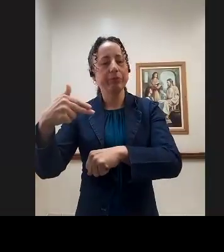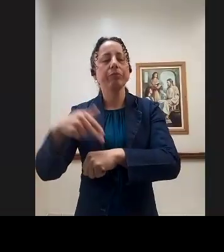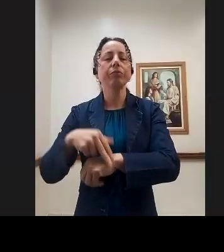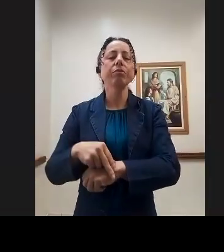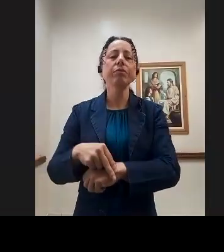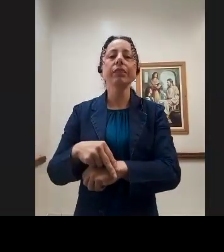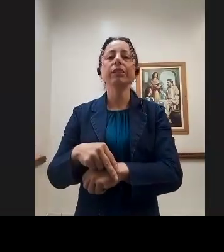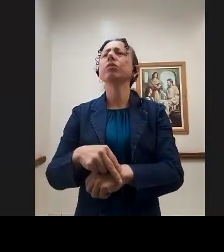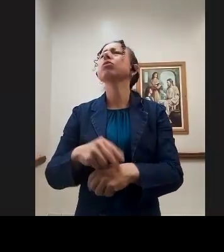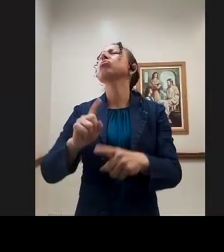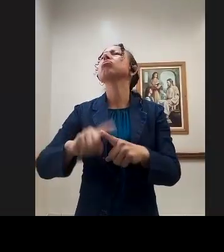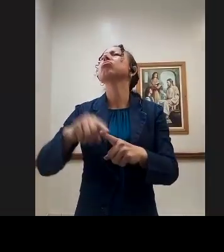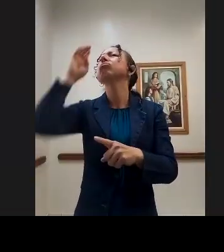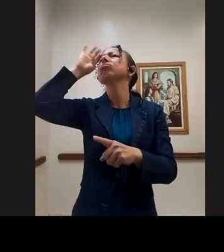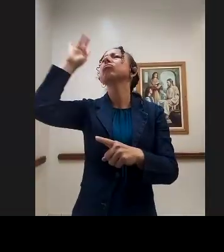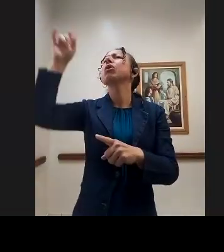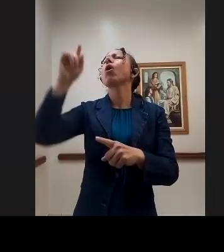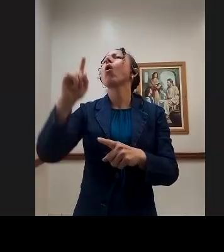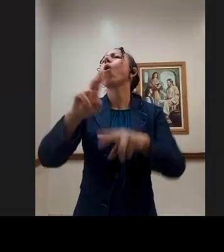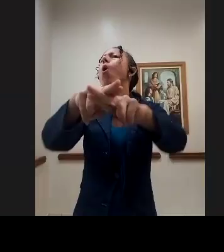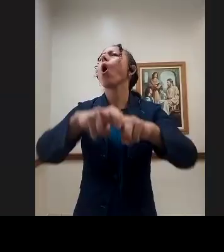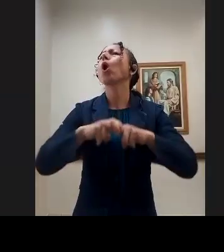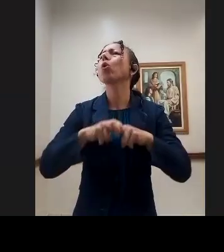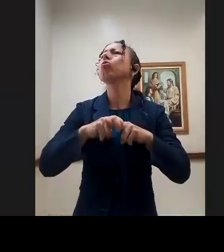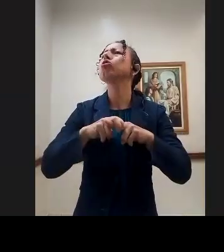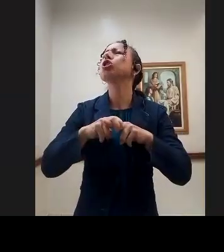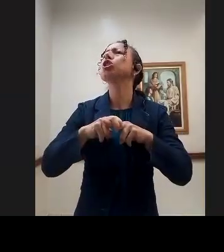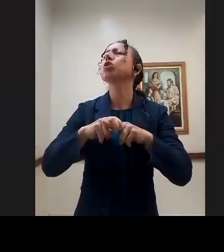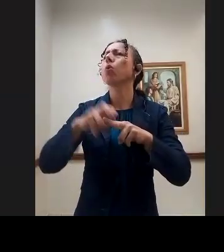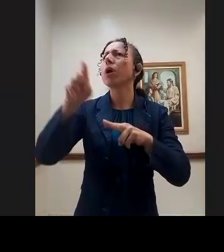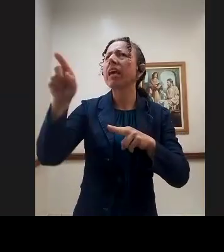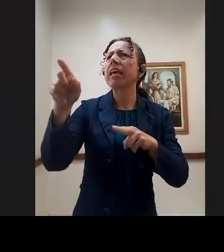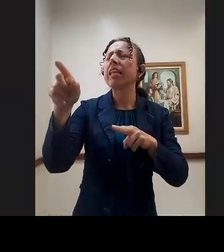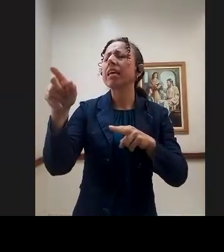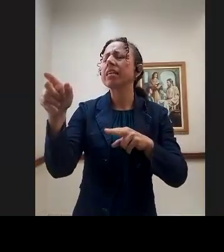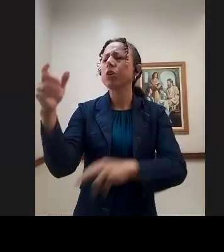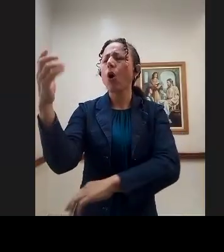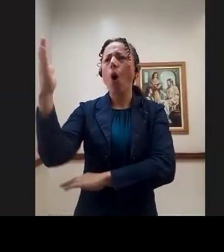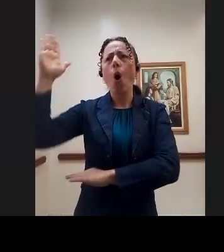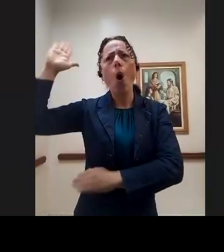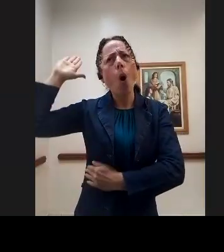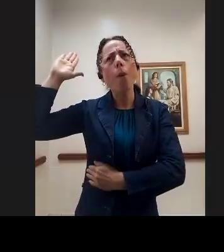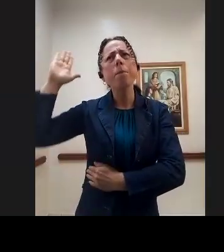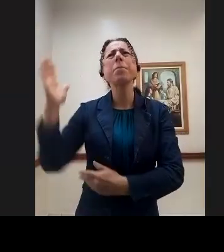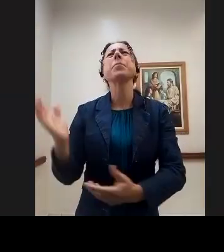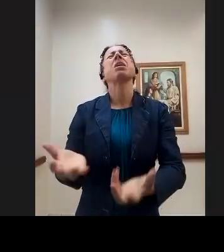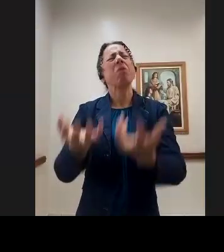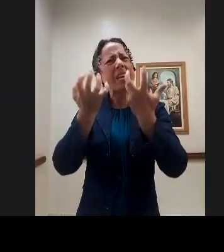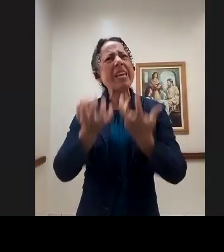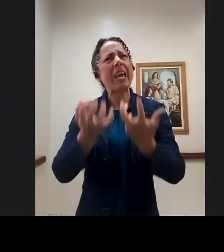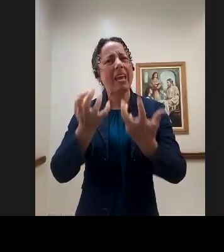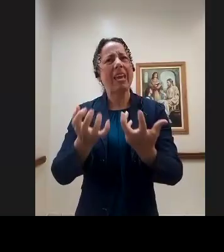que será que eles querem, né, fazer um convênio com Deus, uma promessa com Deus, que talvez eles nem sabem exatamente que eles estão